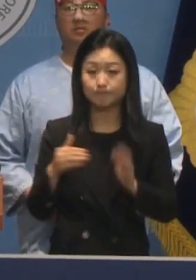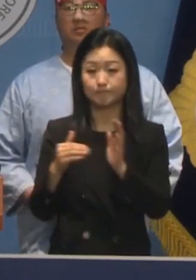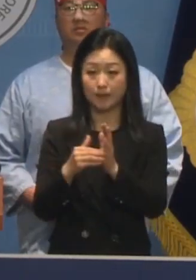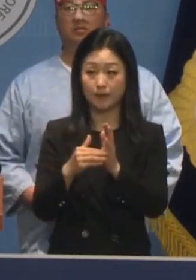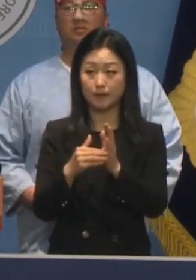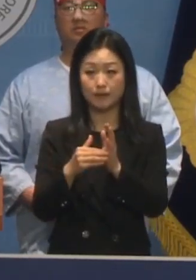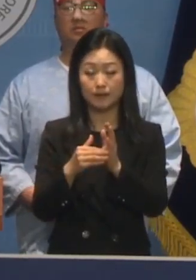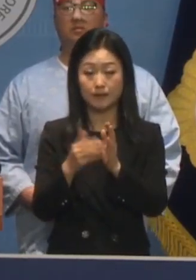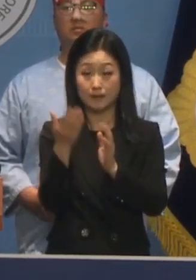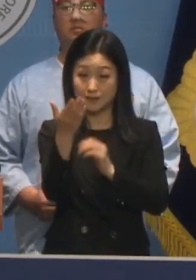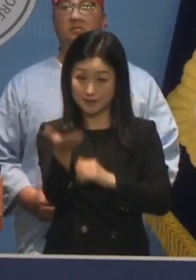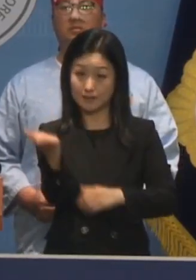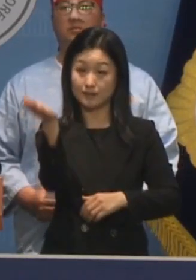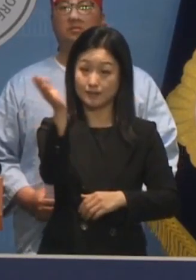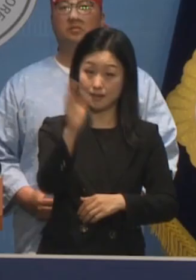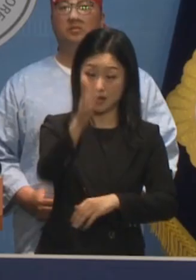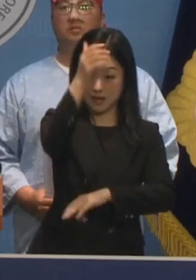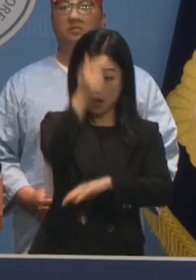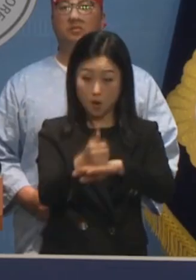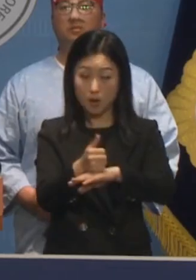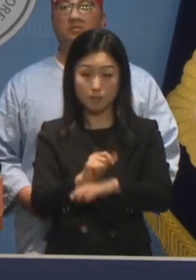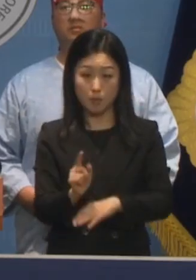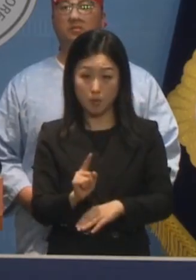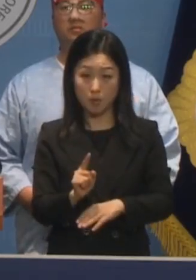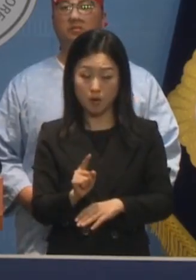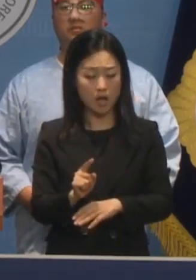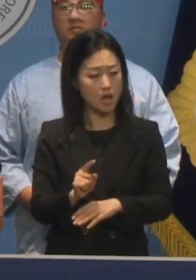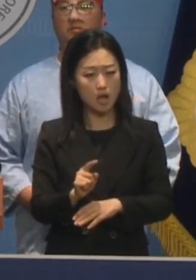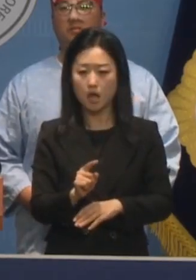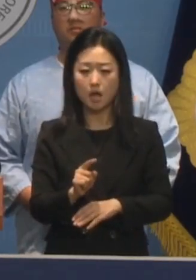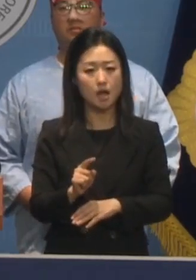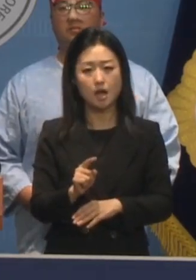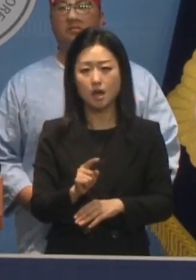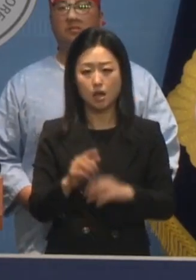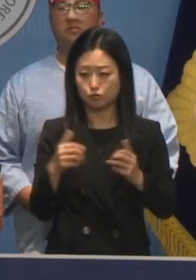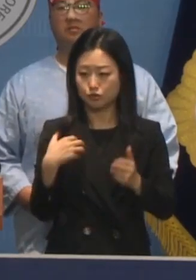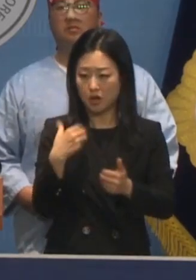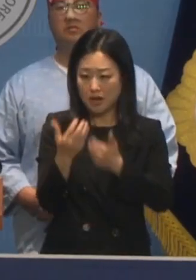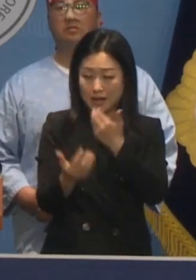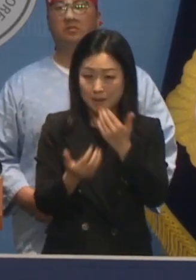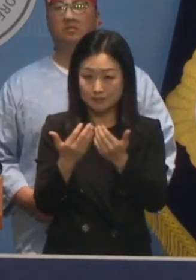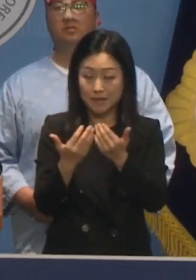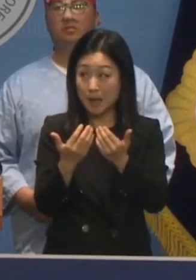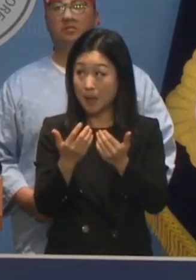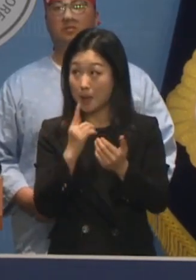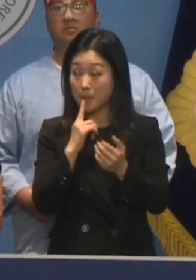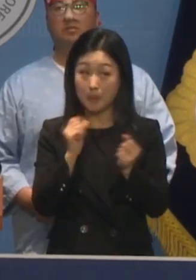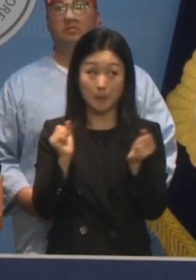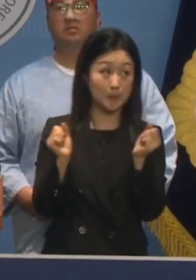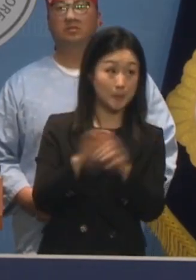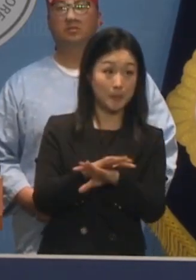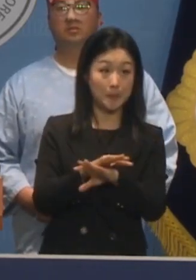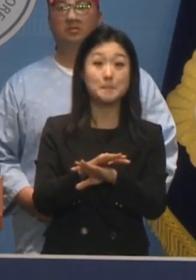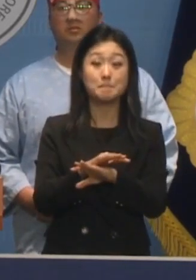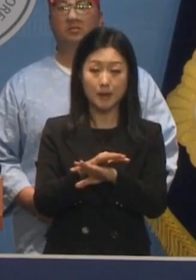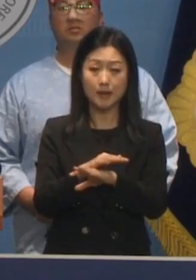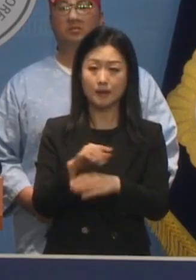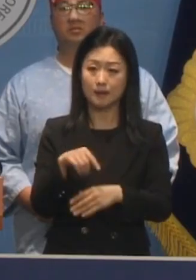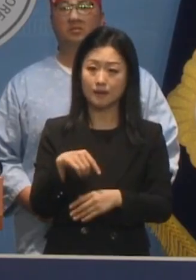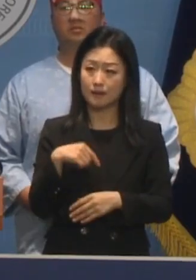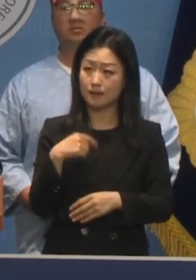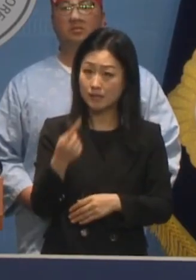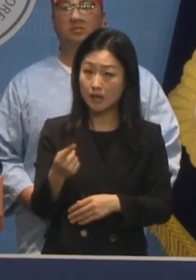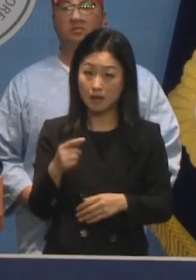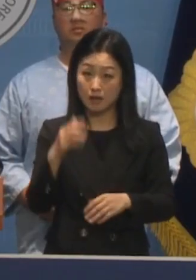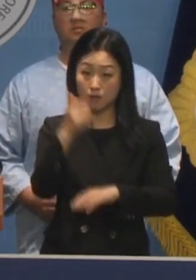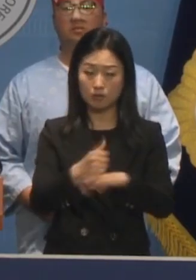했습니다. 그런데 결과는 참담합니다. 국정감사만을 어떻게든 넘겨야겠다는 그런 의도가 아닌지